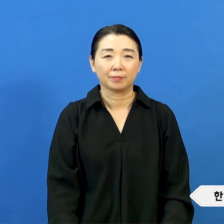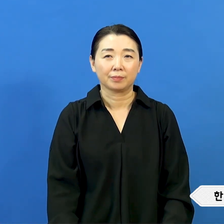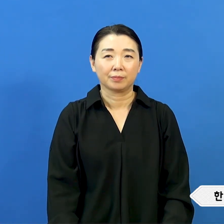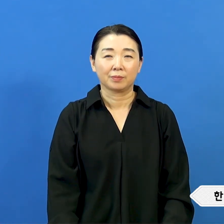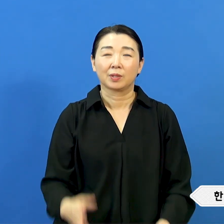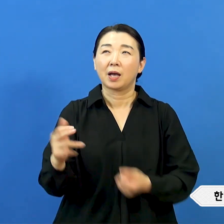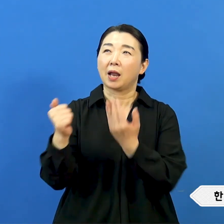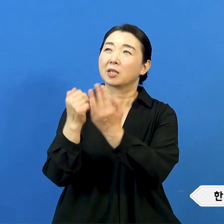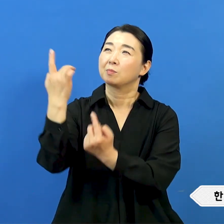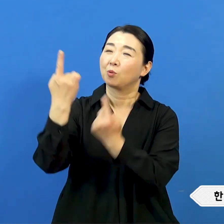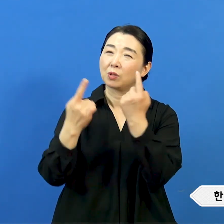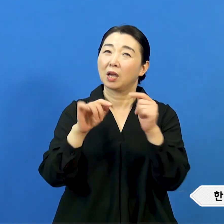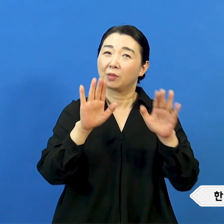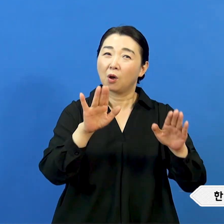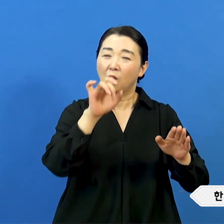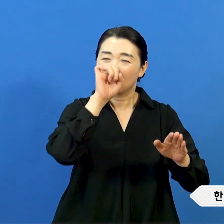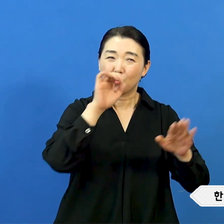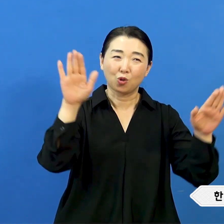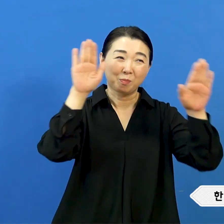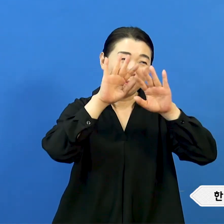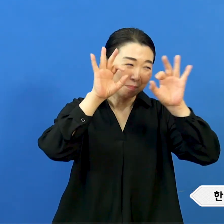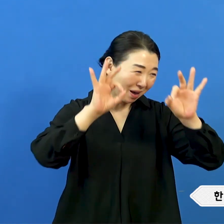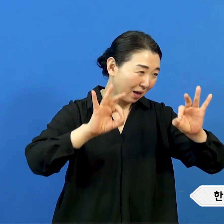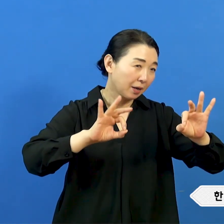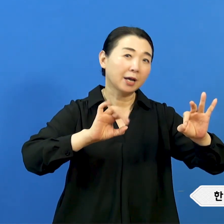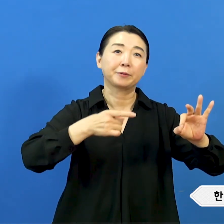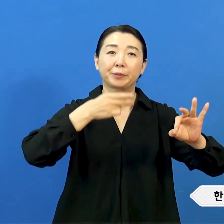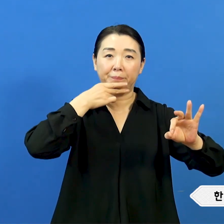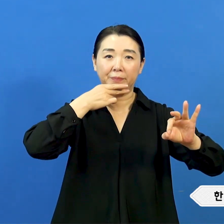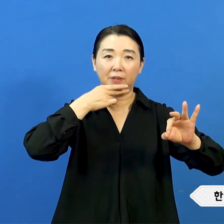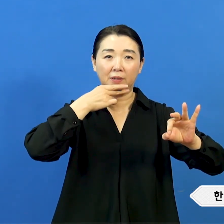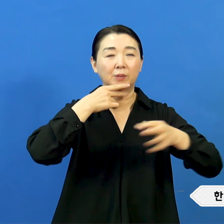당신보다 더 좋은 것은 오늘 밤에 단 하나도 보지 못했습니다.